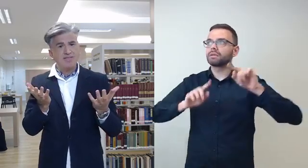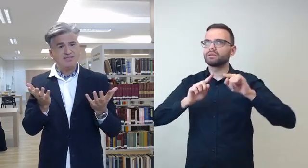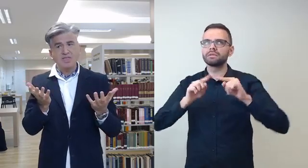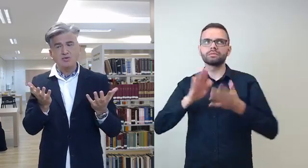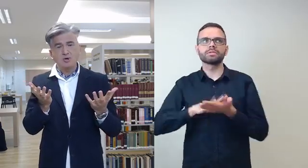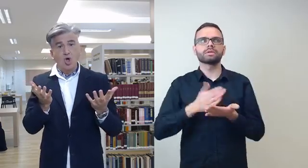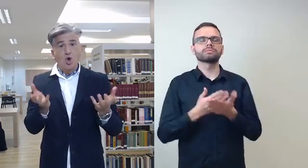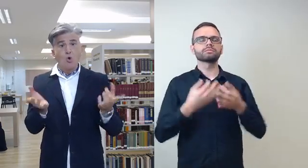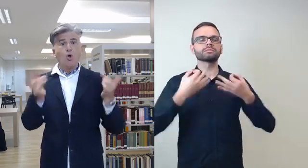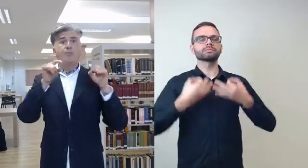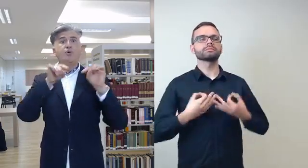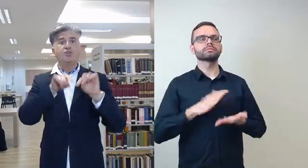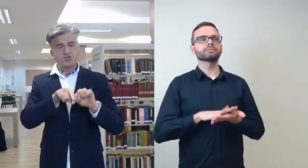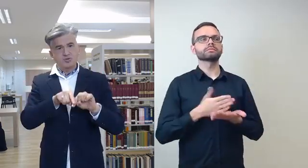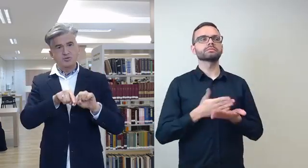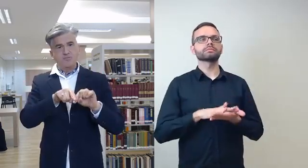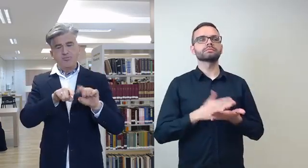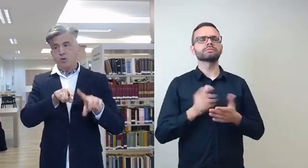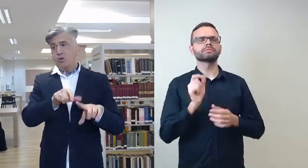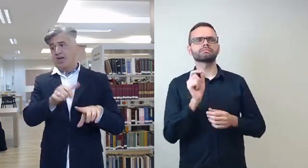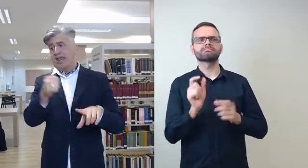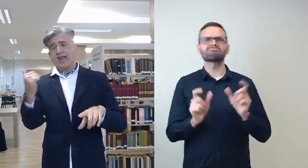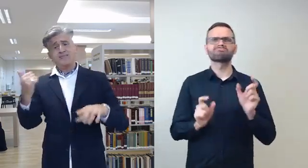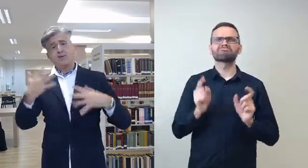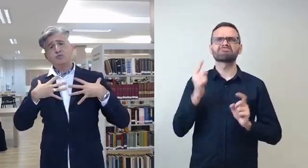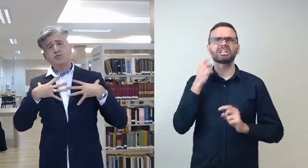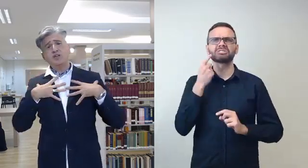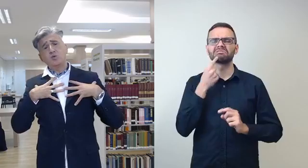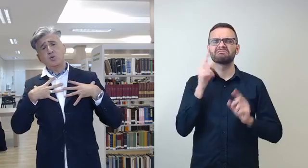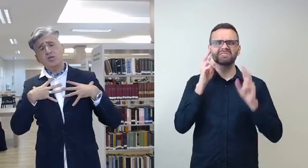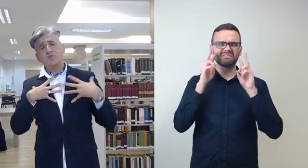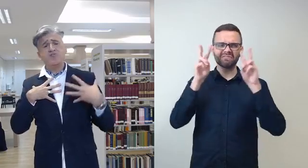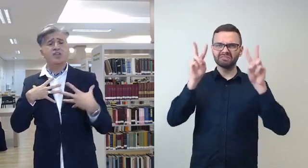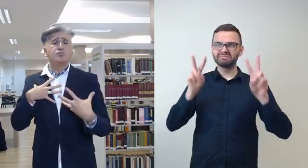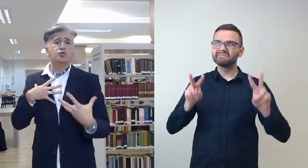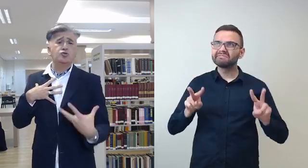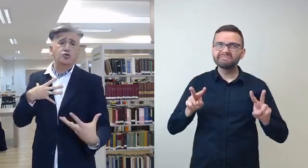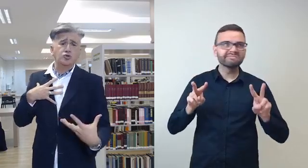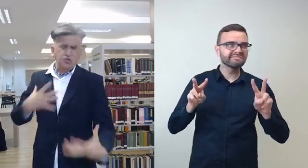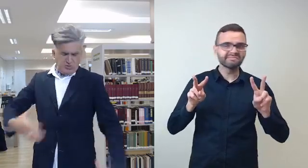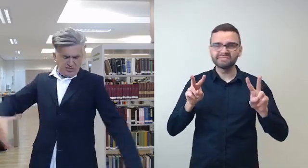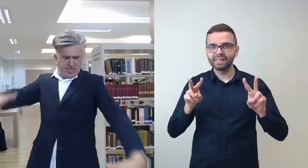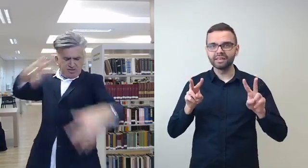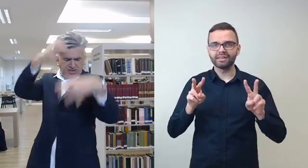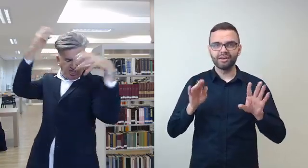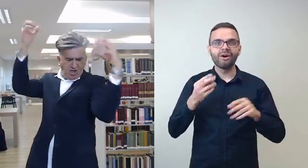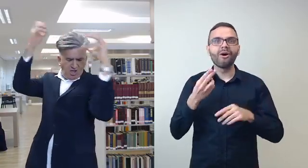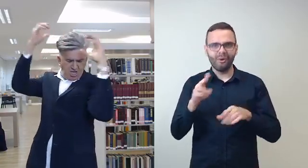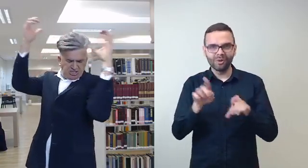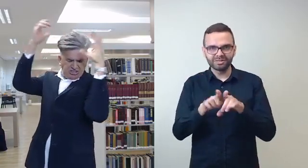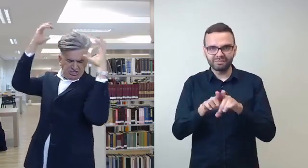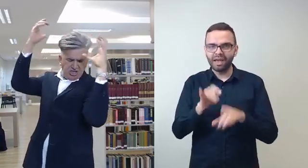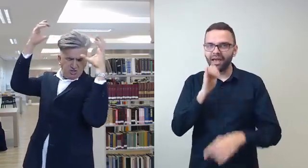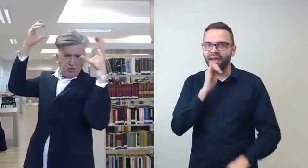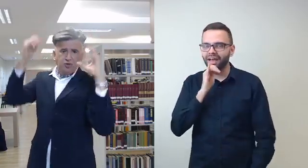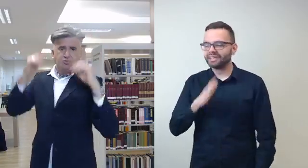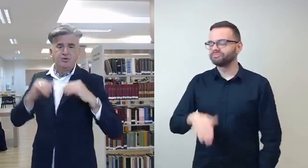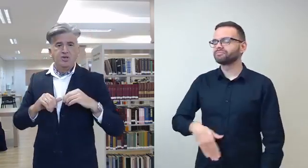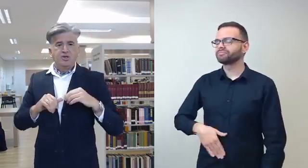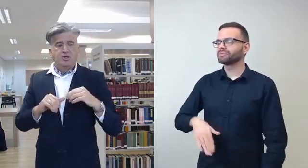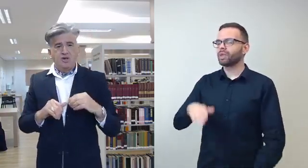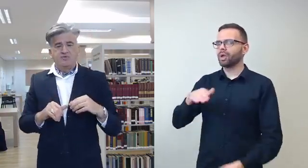está batendo. Ou o oposto. O cara lá está muito tranquilo, falando muito doce, e o intérprete está aqui, ó, cheio de